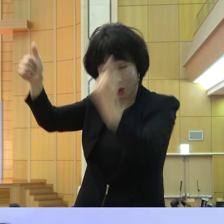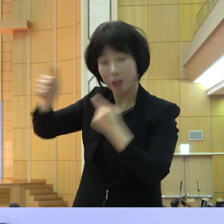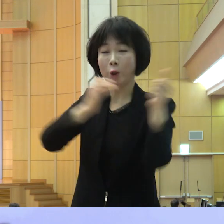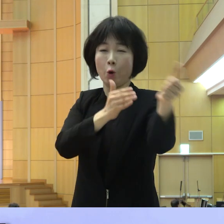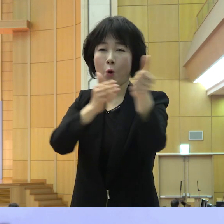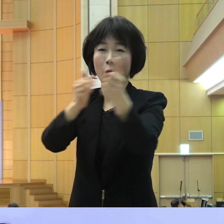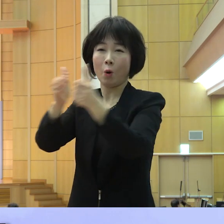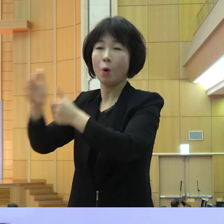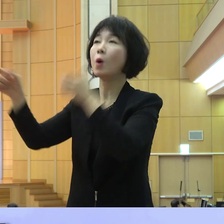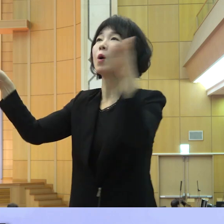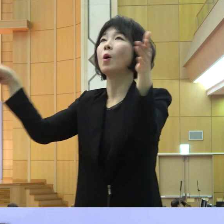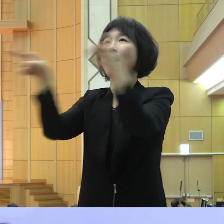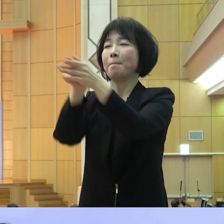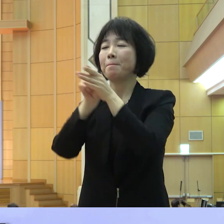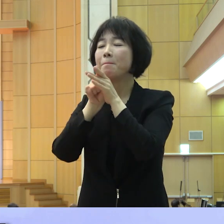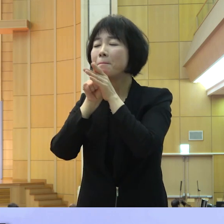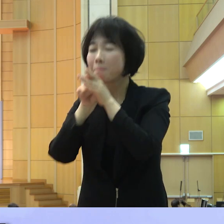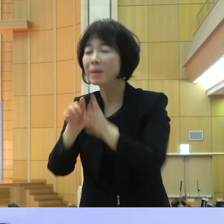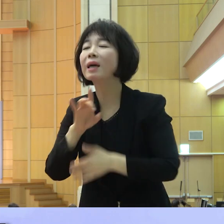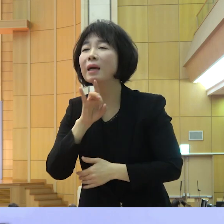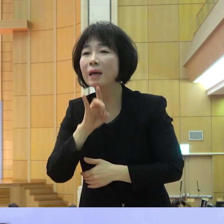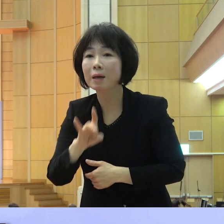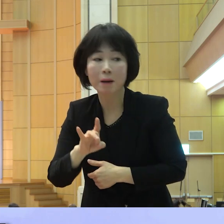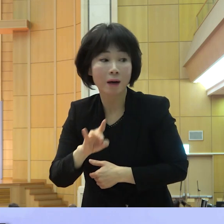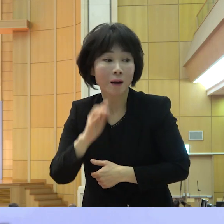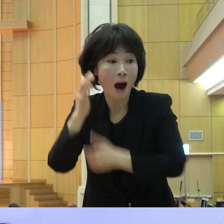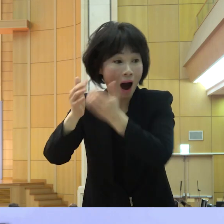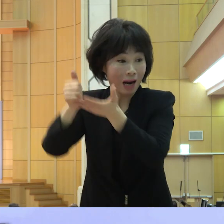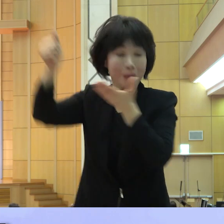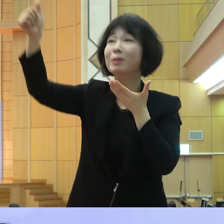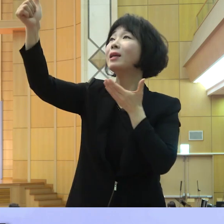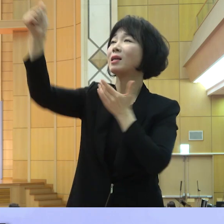예수께로 오시오,